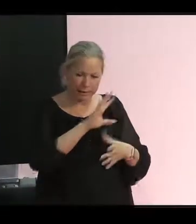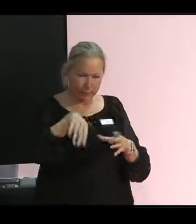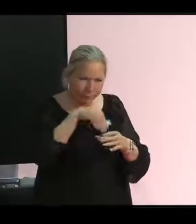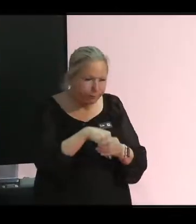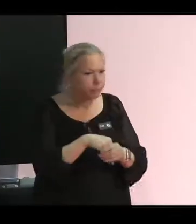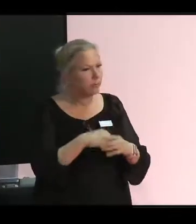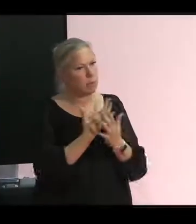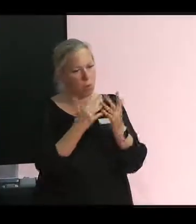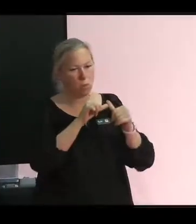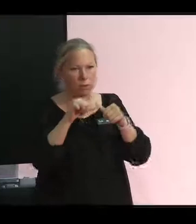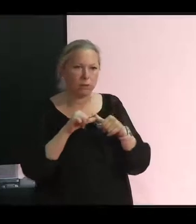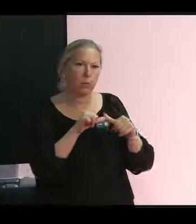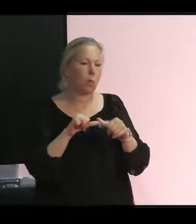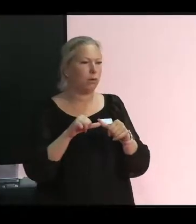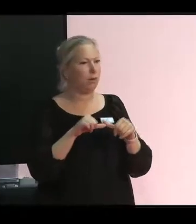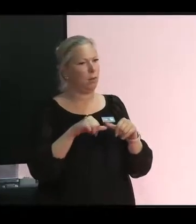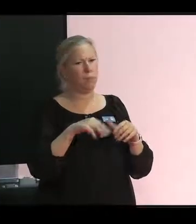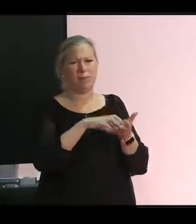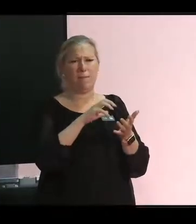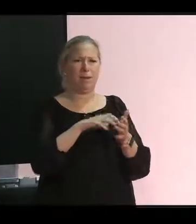många organisationer men också i samhället i stort.